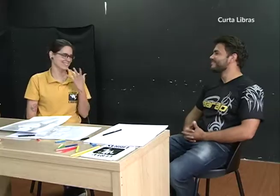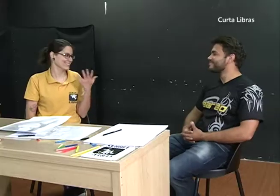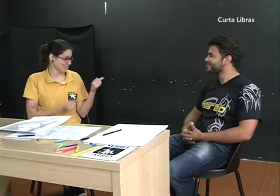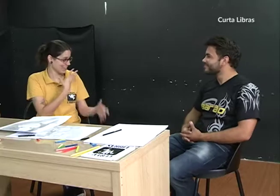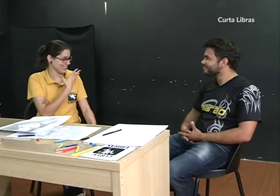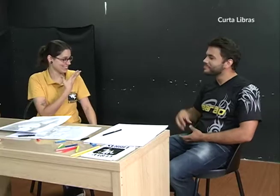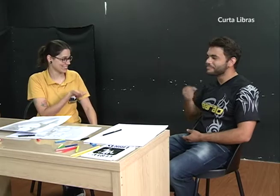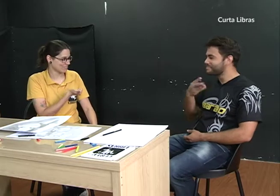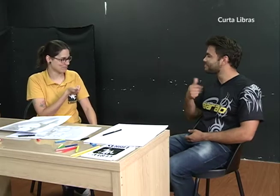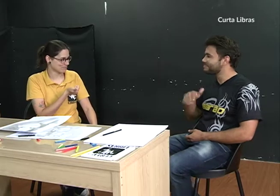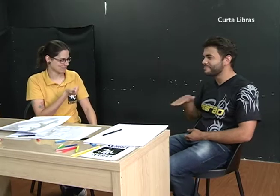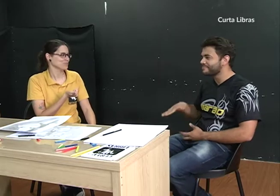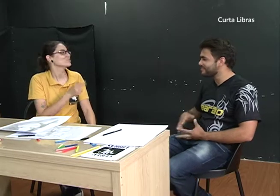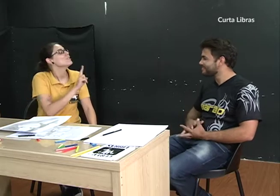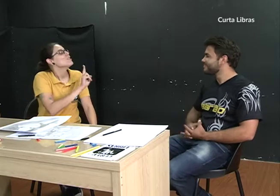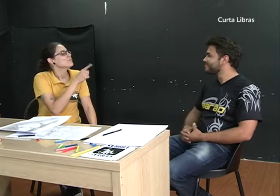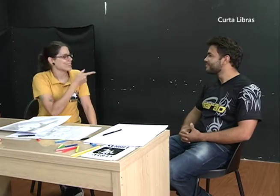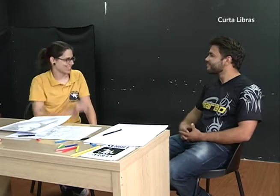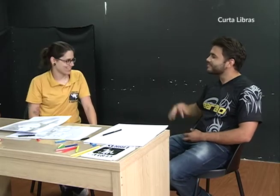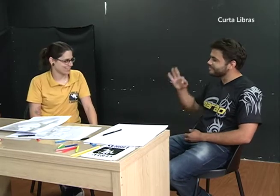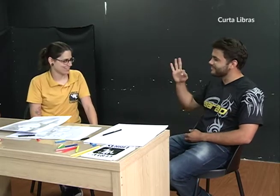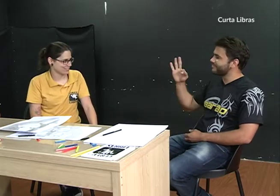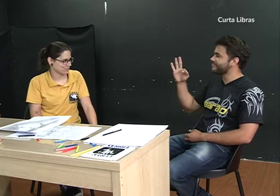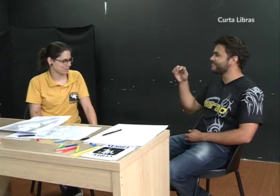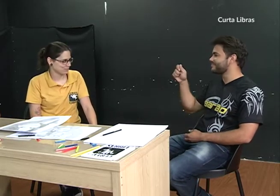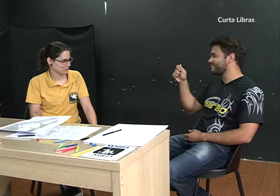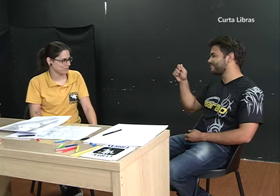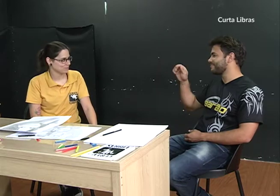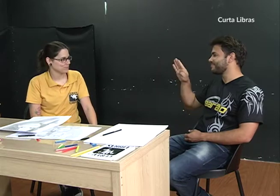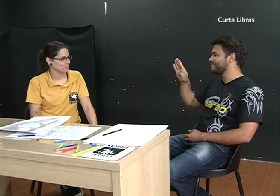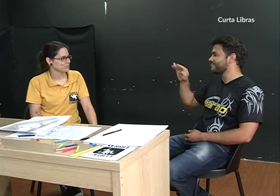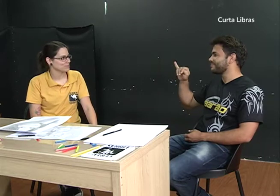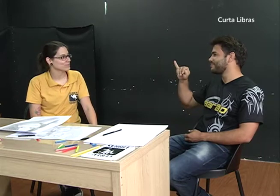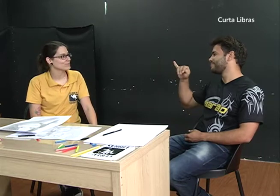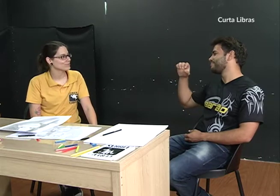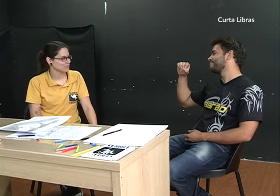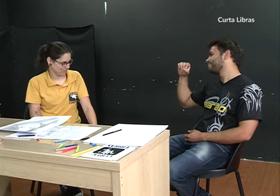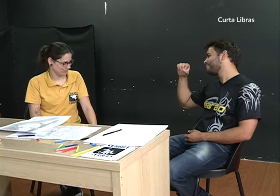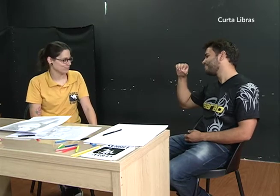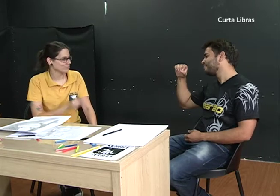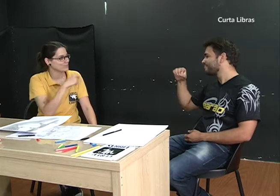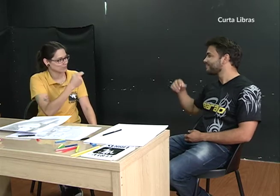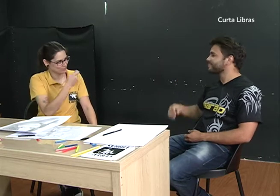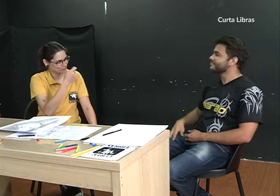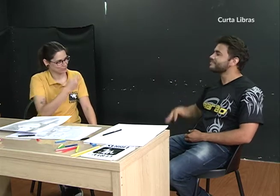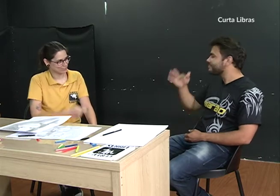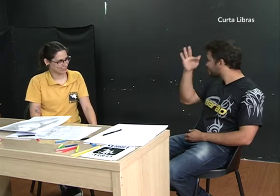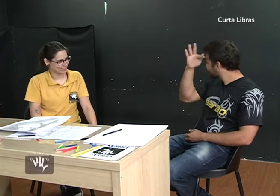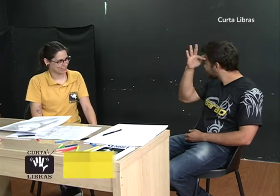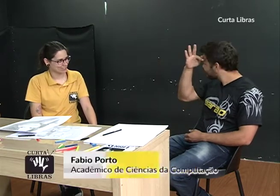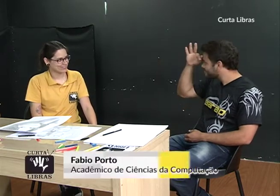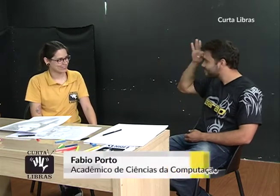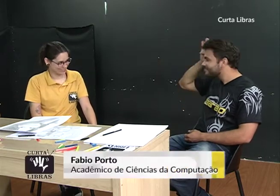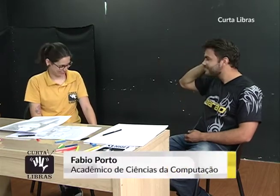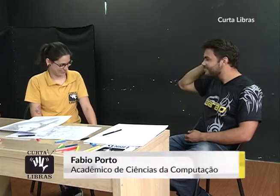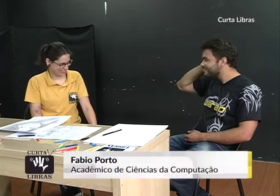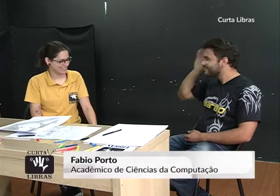Oi, tudo bem? Tudo bom. Qual é o seu nome? Meu nome é Fábio. E qual é o seu sinal? Esse é o meu